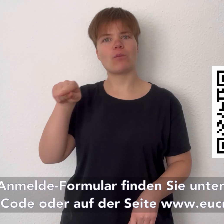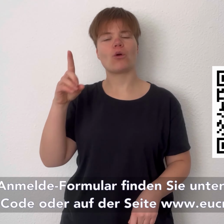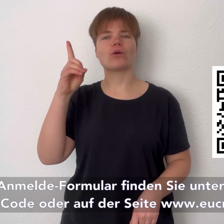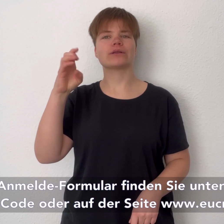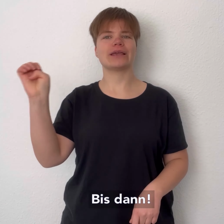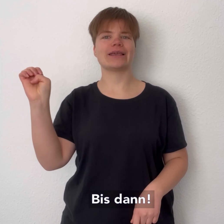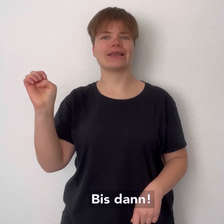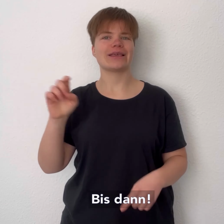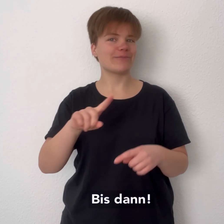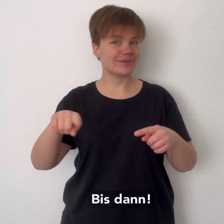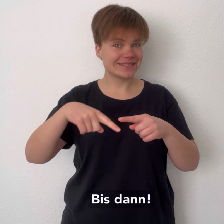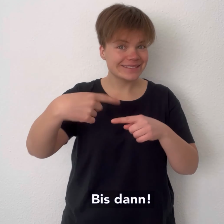Bis dann!